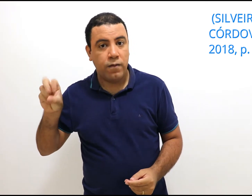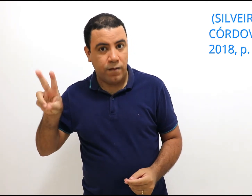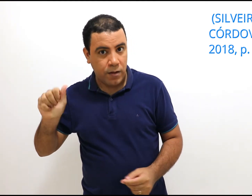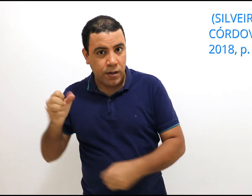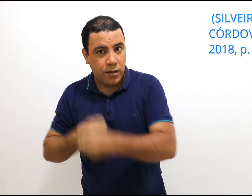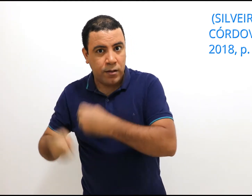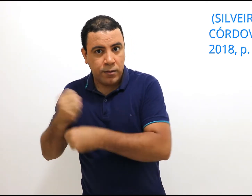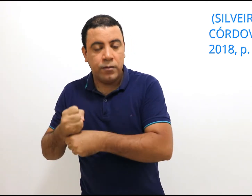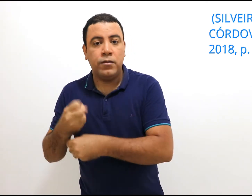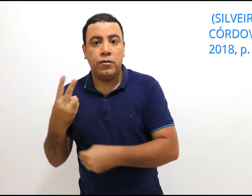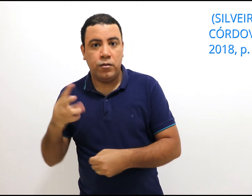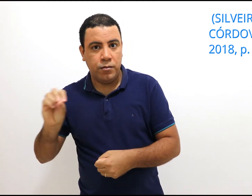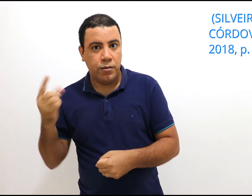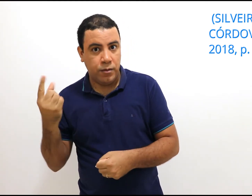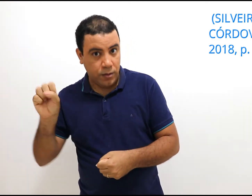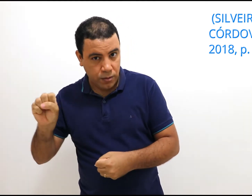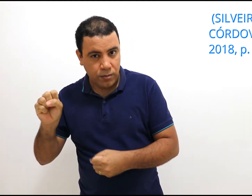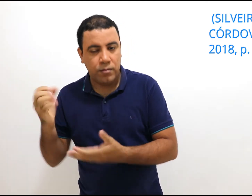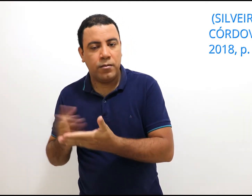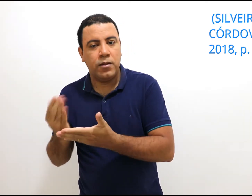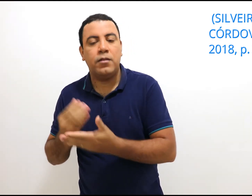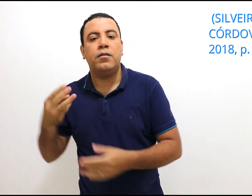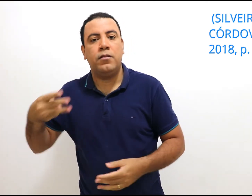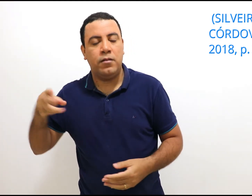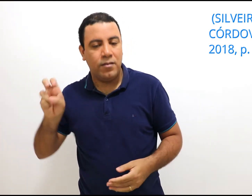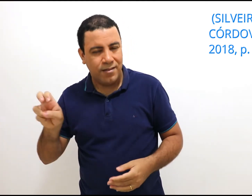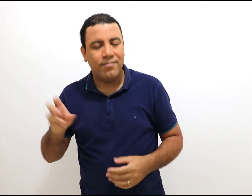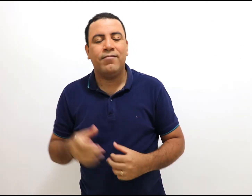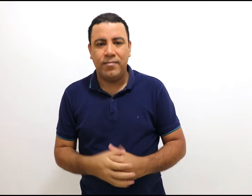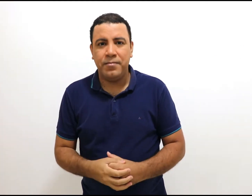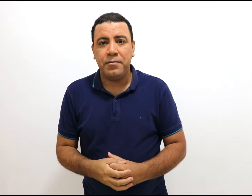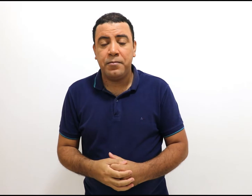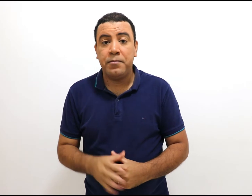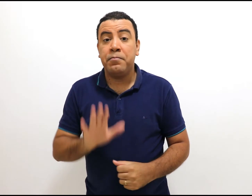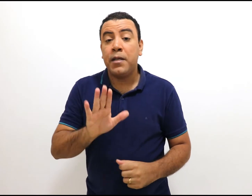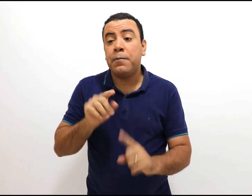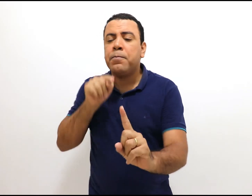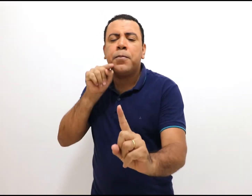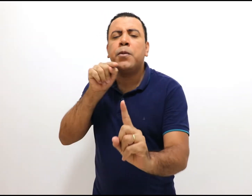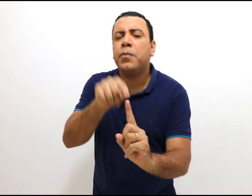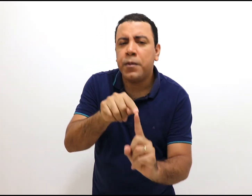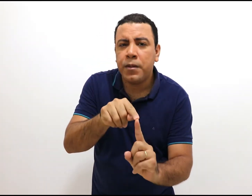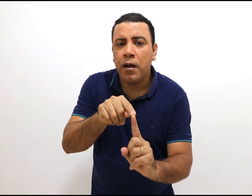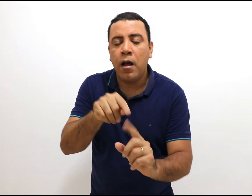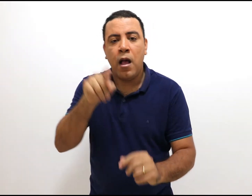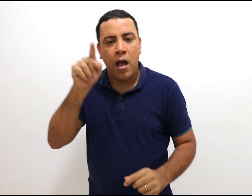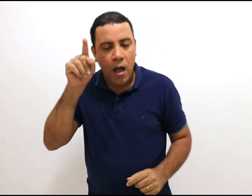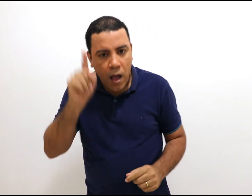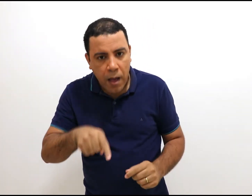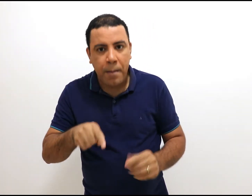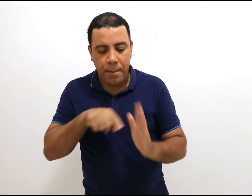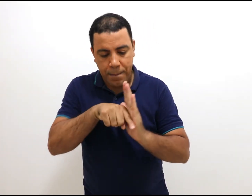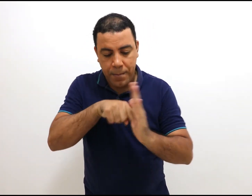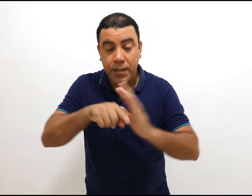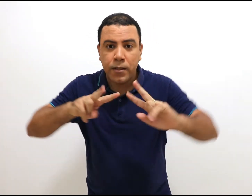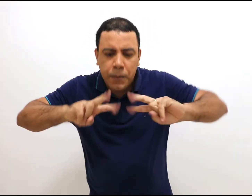Quanto ao objetivo, constitui-se como pesquisa exploratória do tipo estudo de caso.